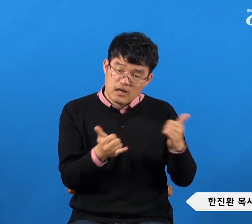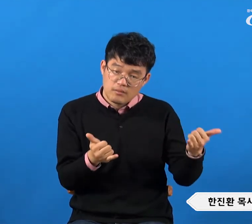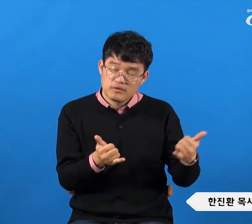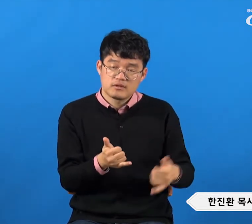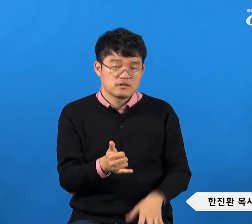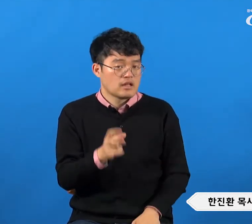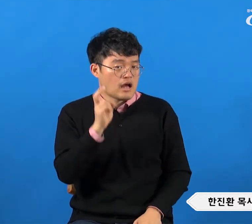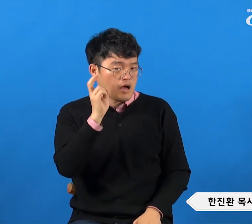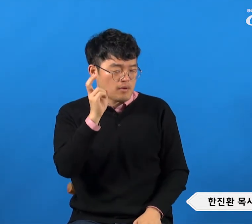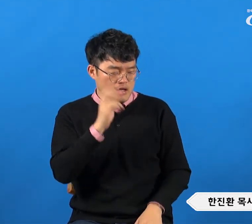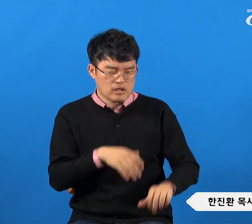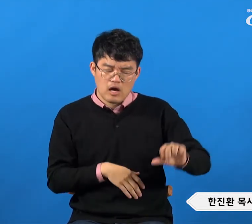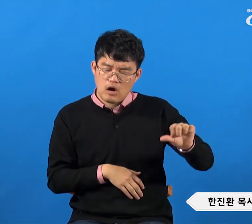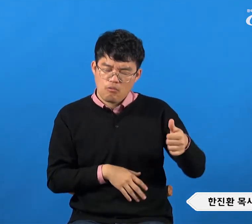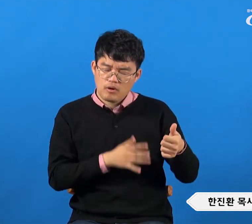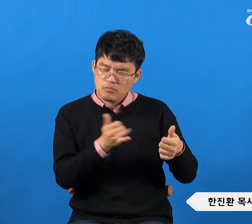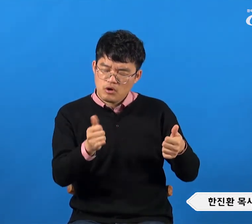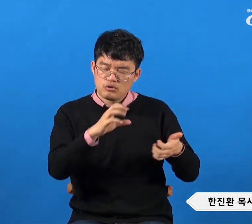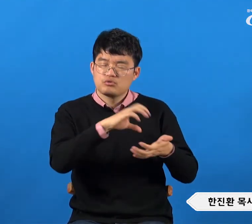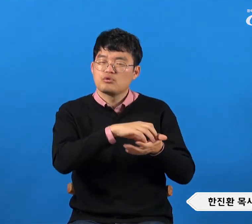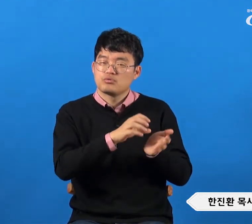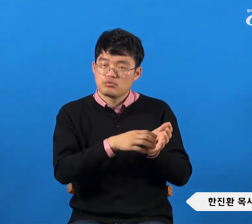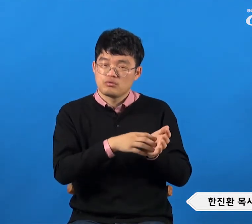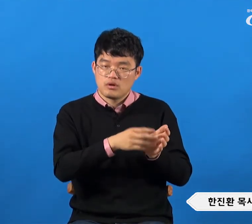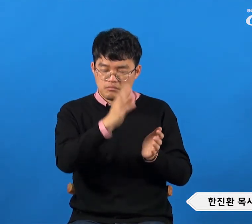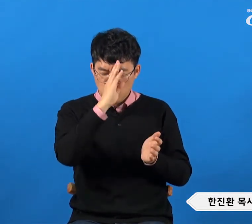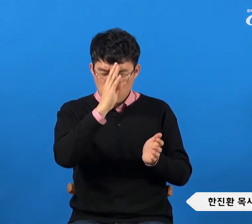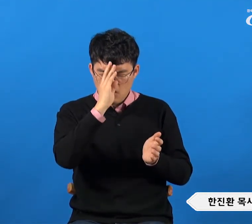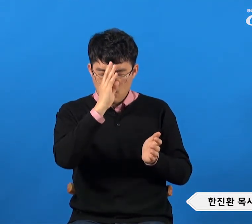않은데 한 500명은 되겠지요.